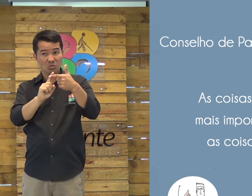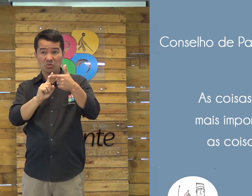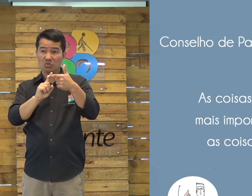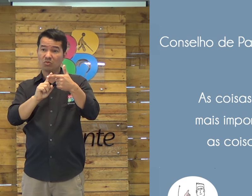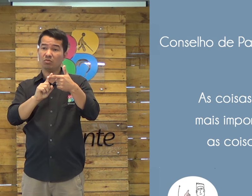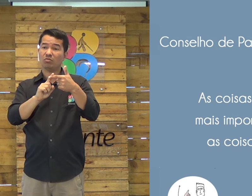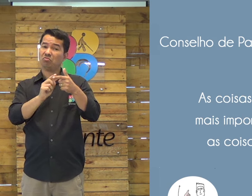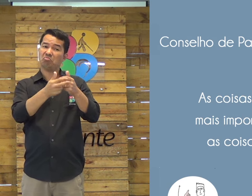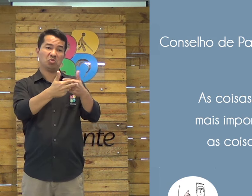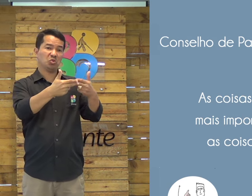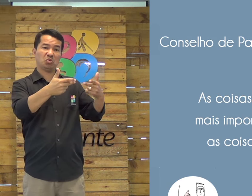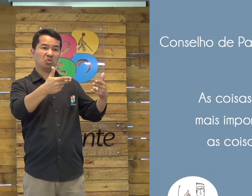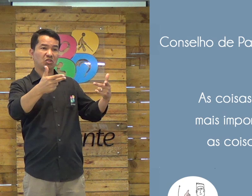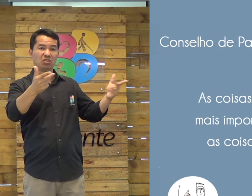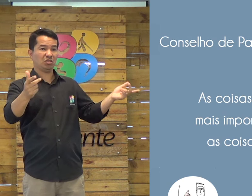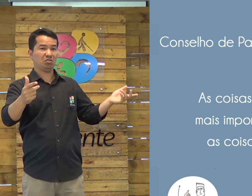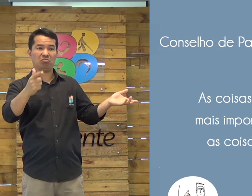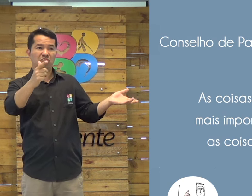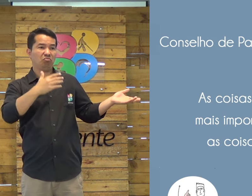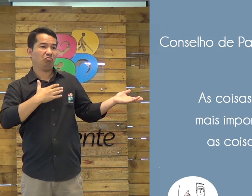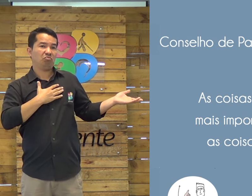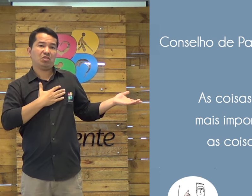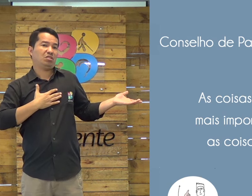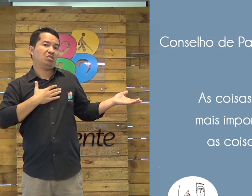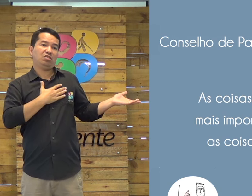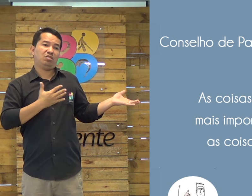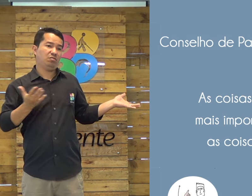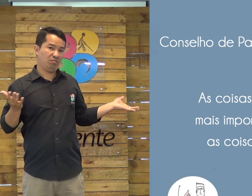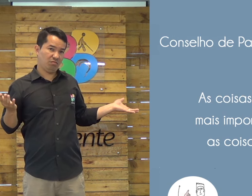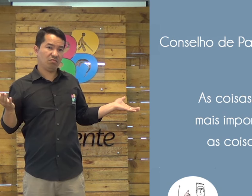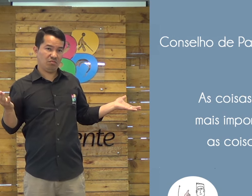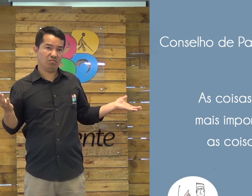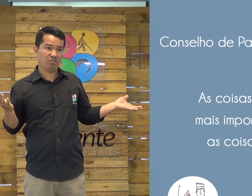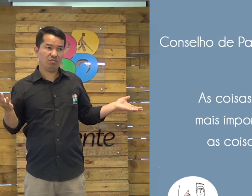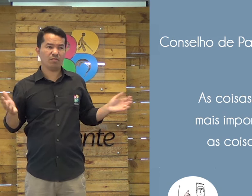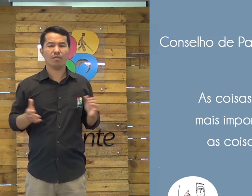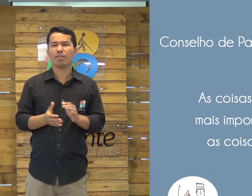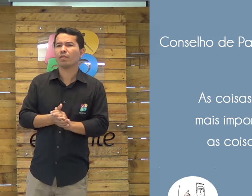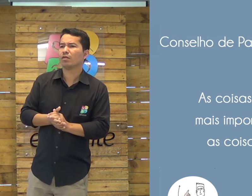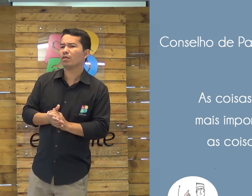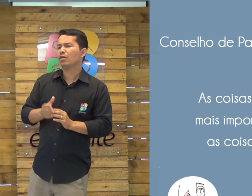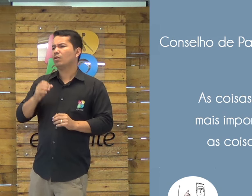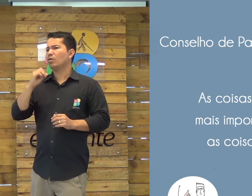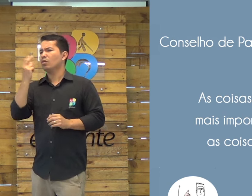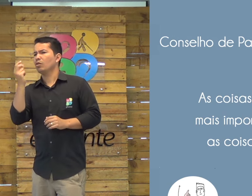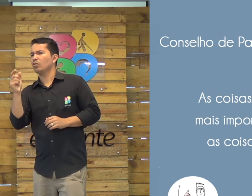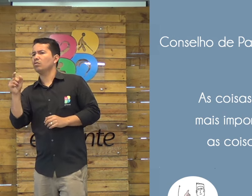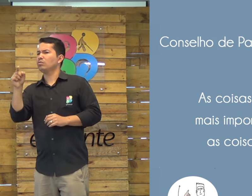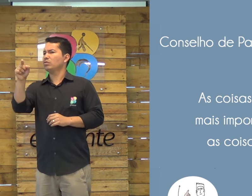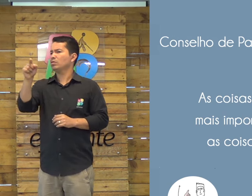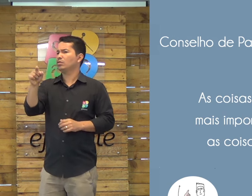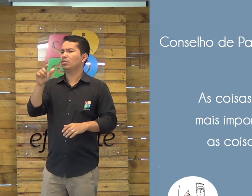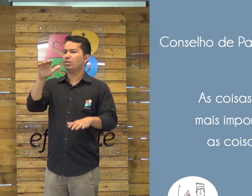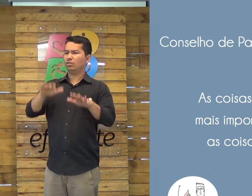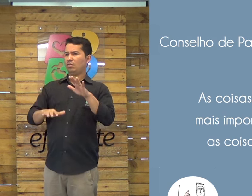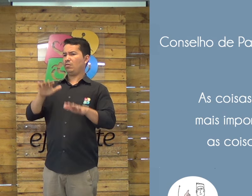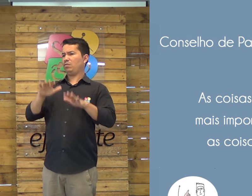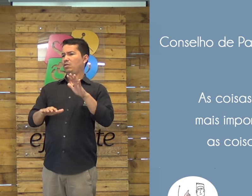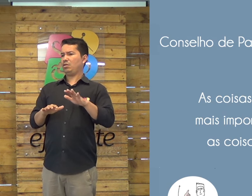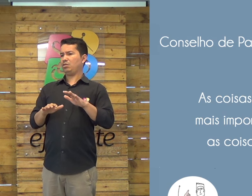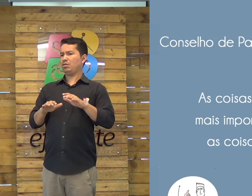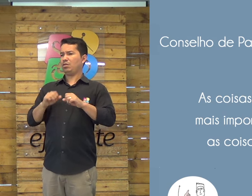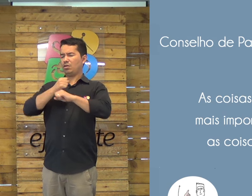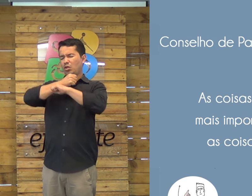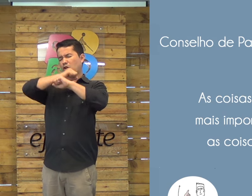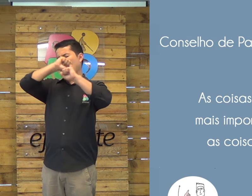pense em Deus. Depois você pode pensar em qualquer outra coisa, uma coisa que te faz bem, tá? Não